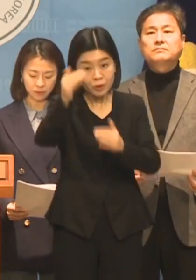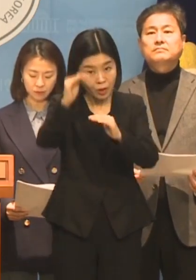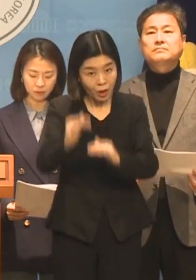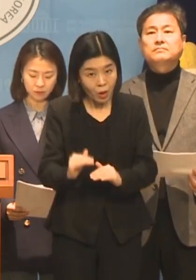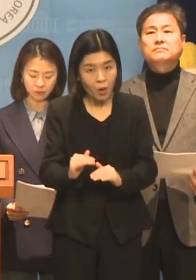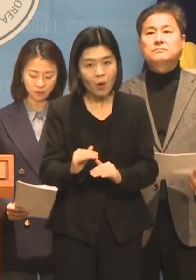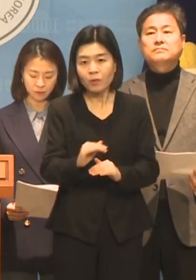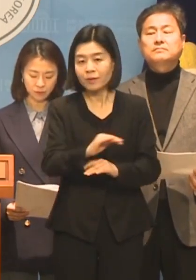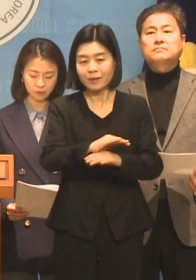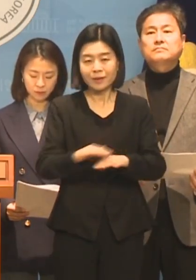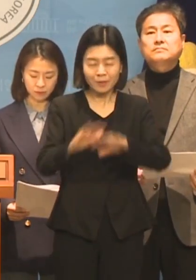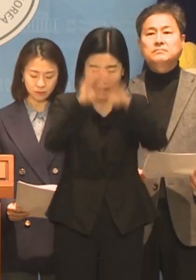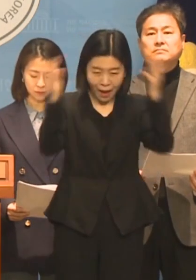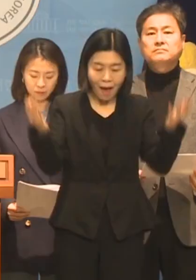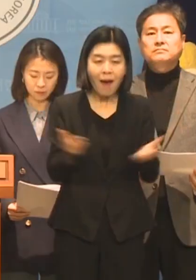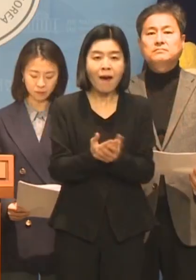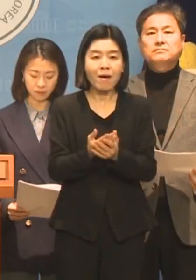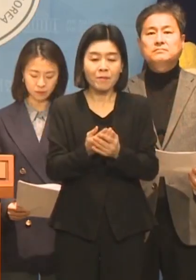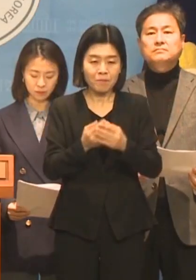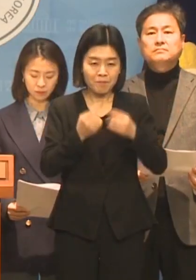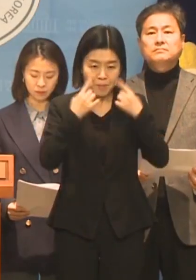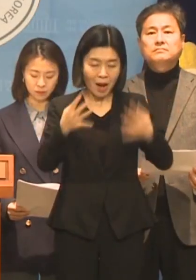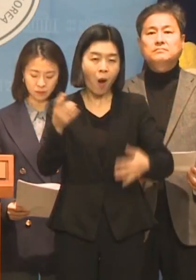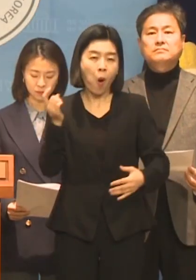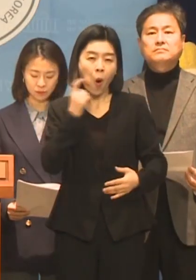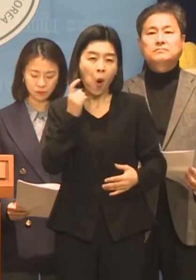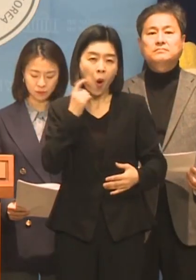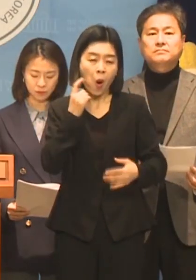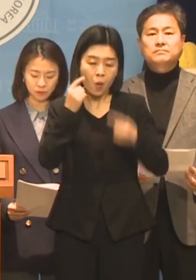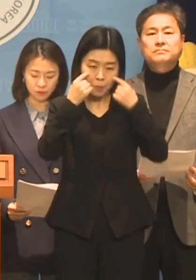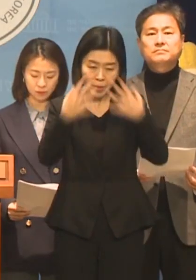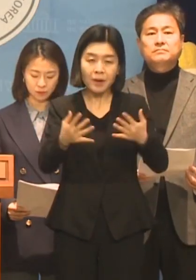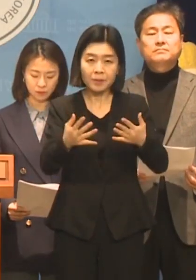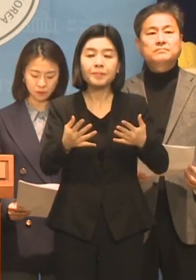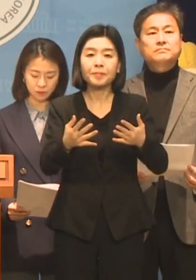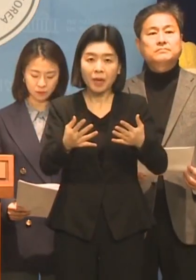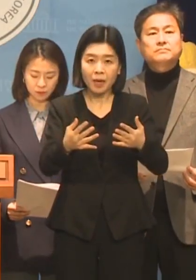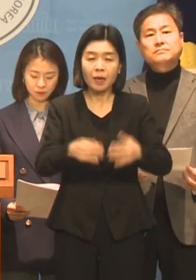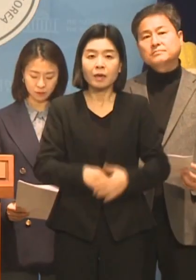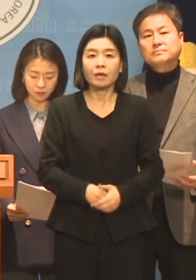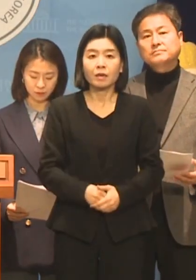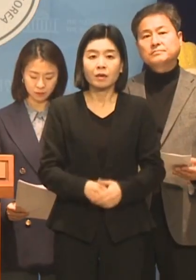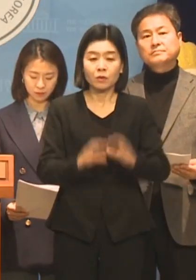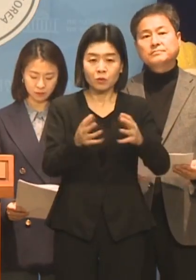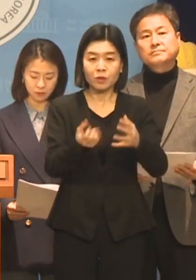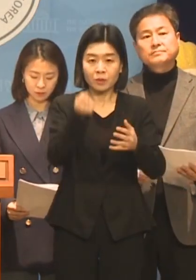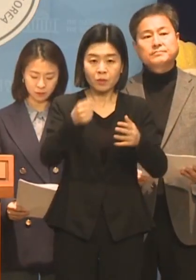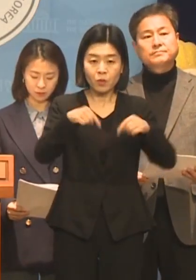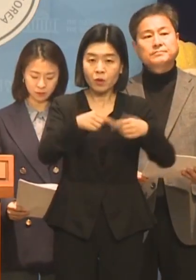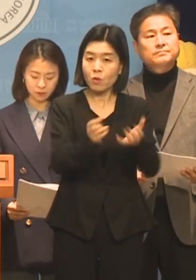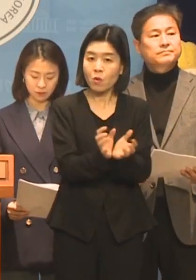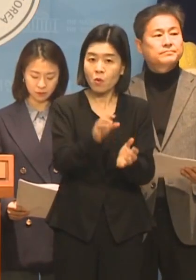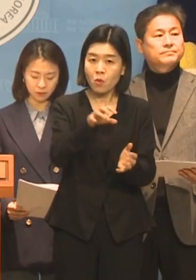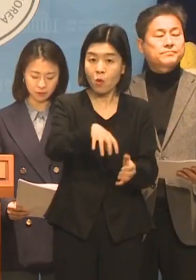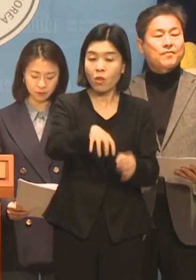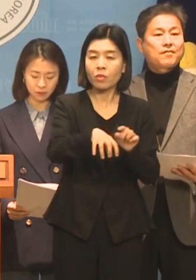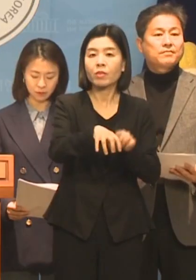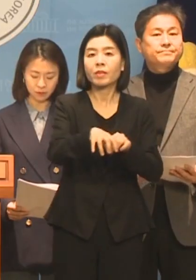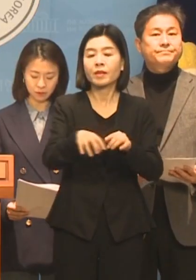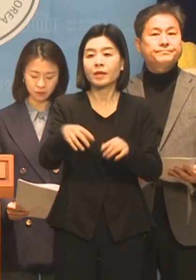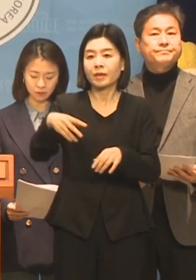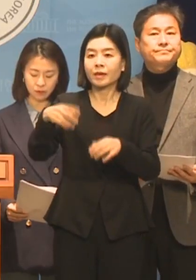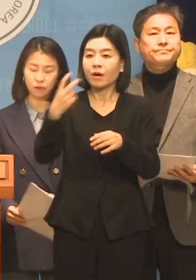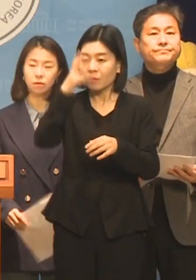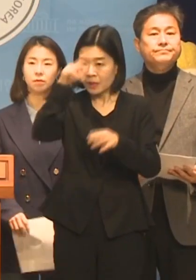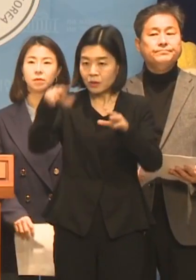모두 새빨간 거짓임이 자료로 입증되었습니다. 국립외교원은 심 총장 자녀의 응시 자격 미달